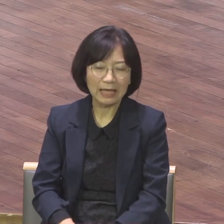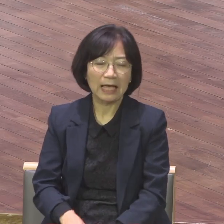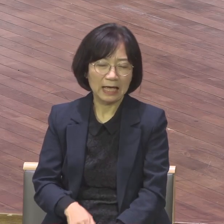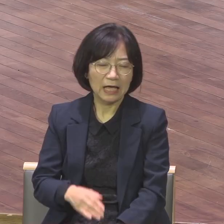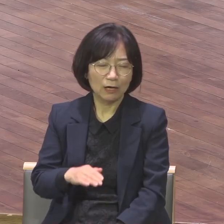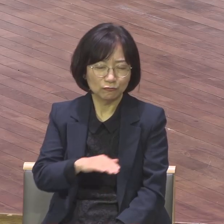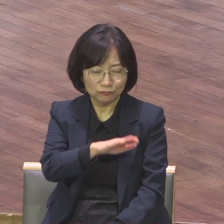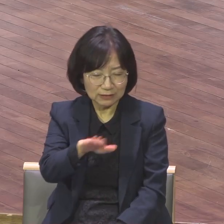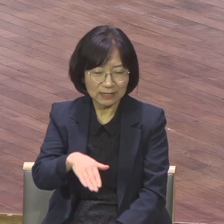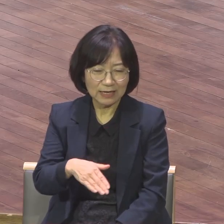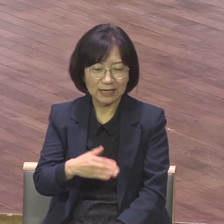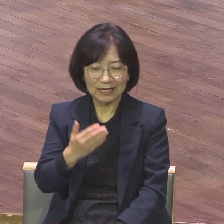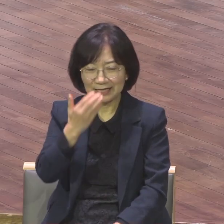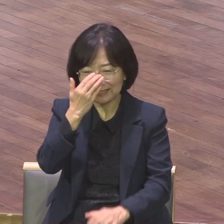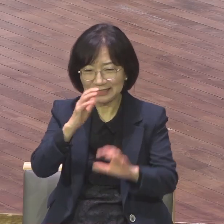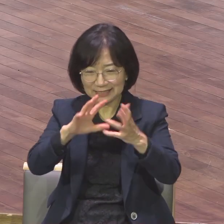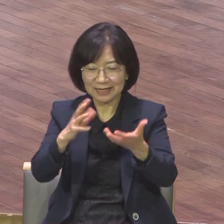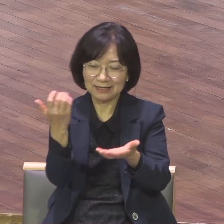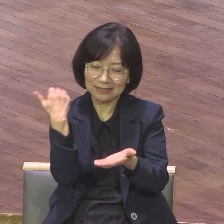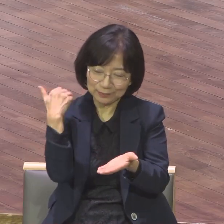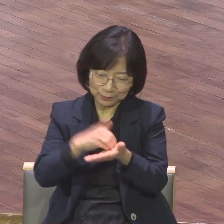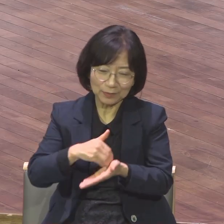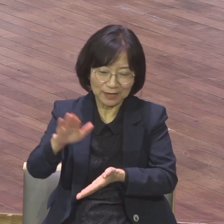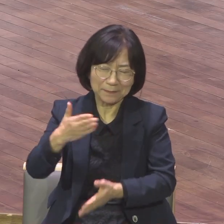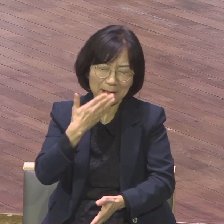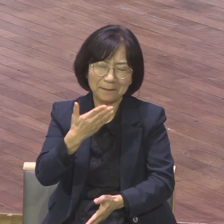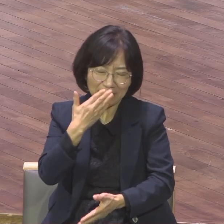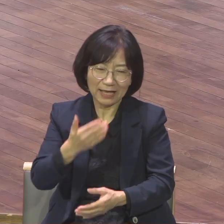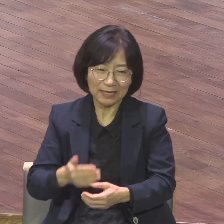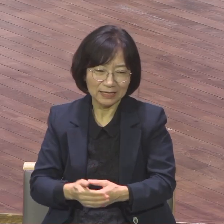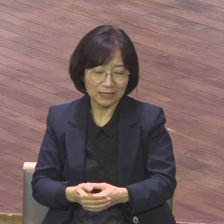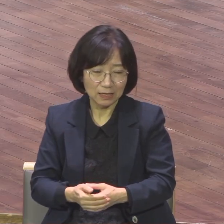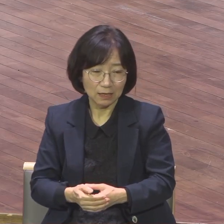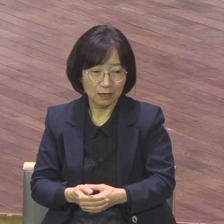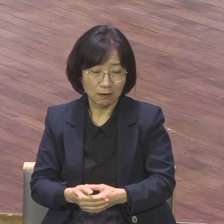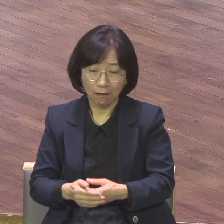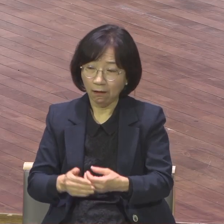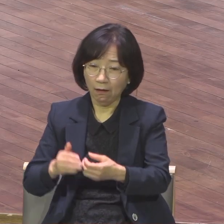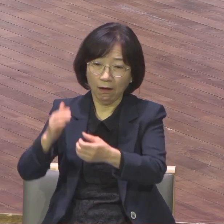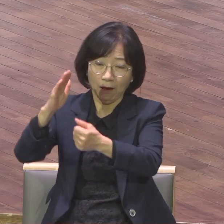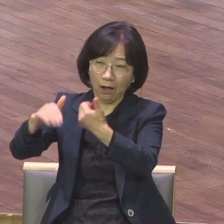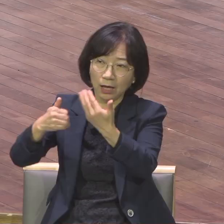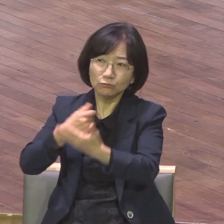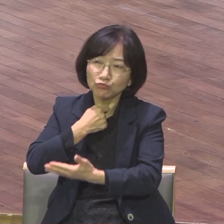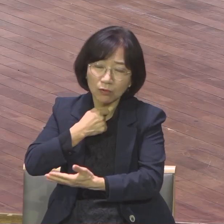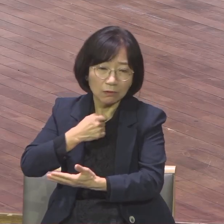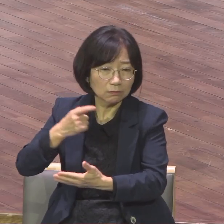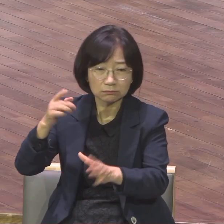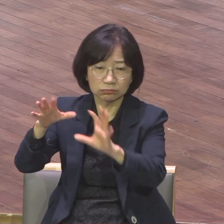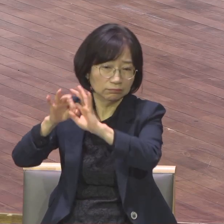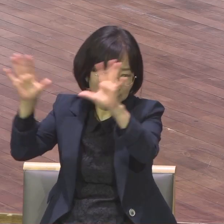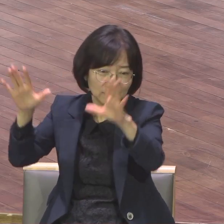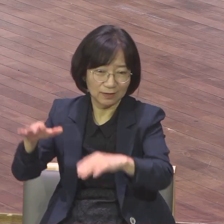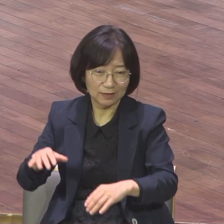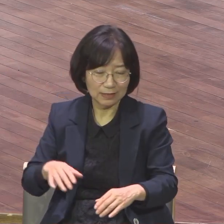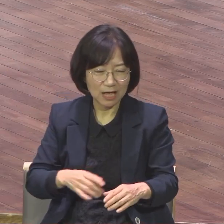선지자들. 우리 나라로 돌아갈 건데, 이런 저항적 태도를